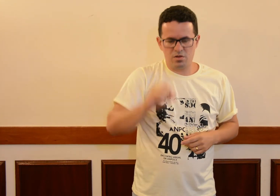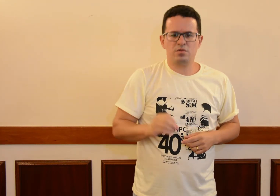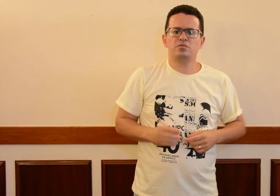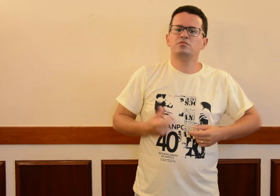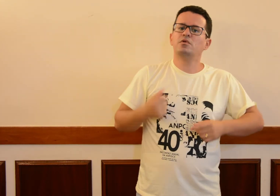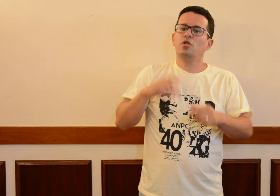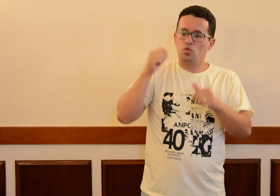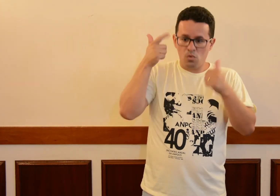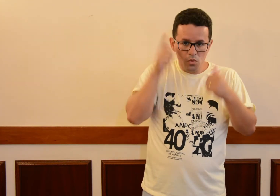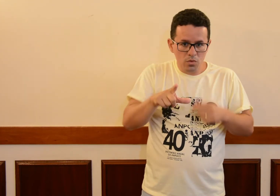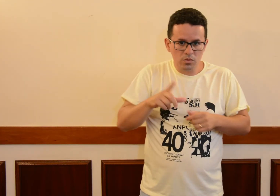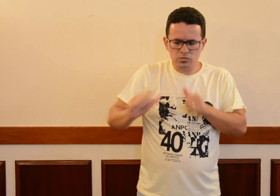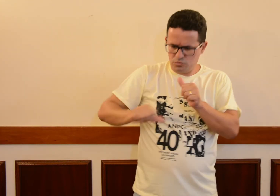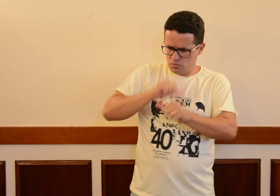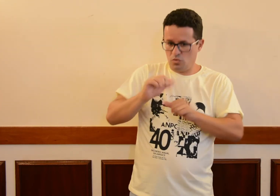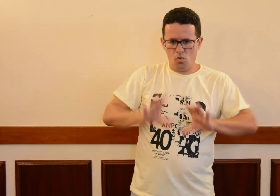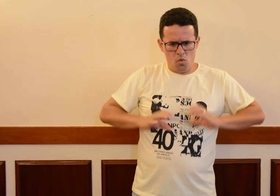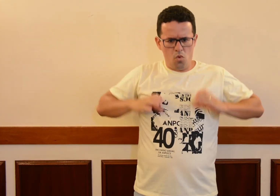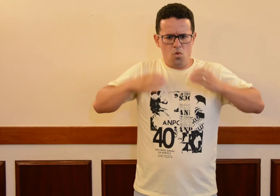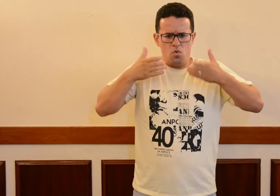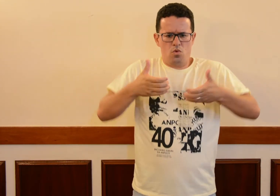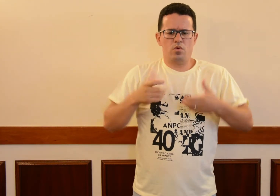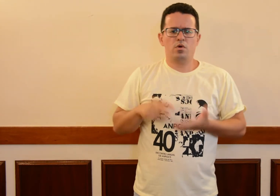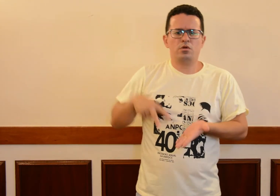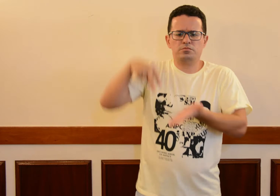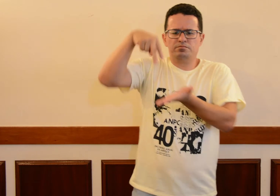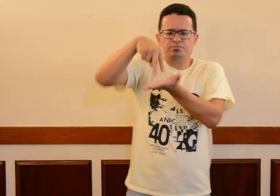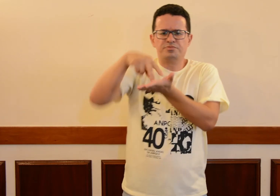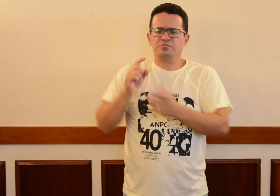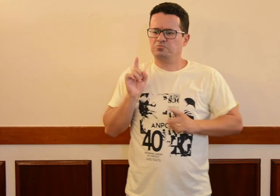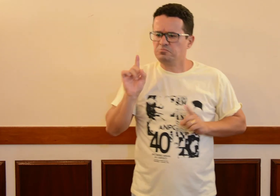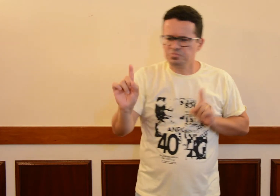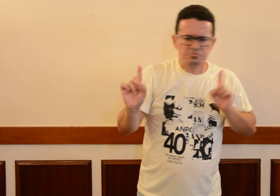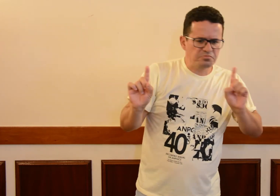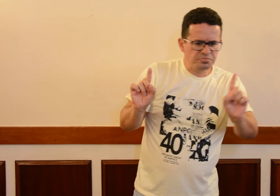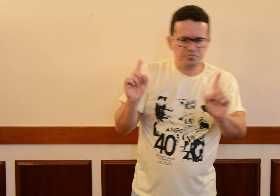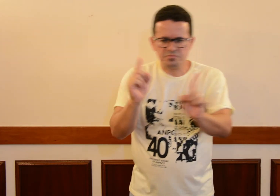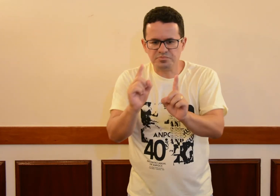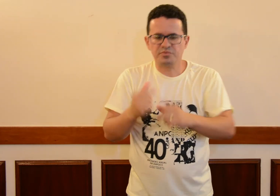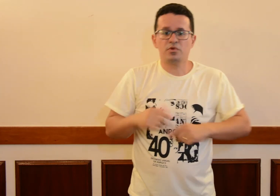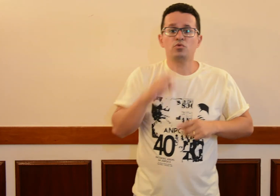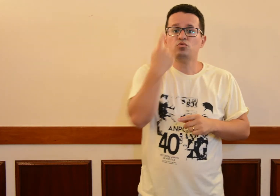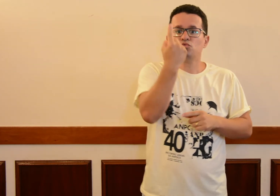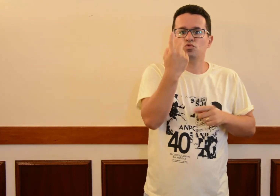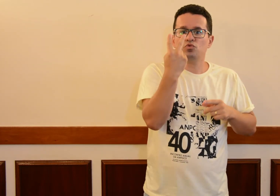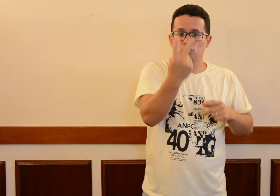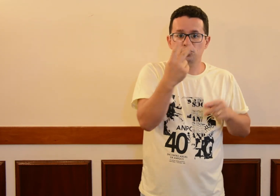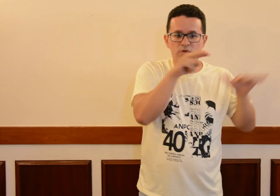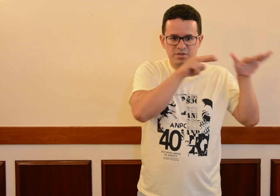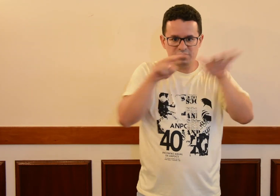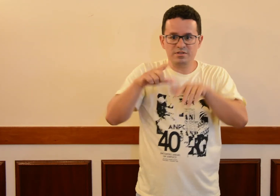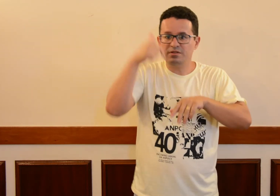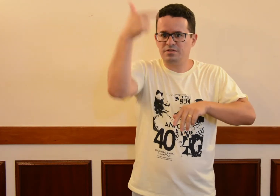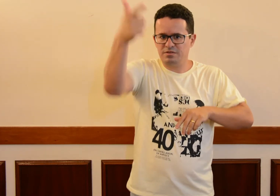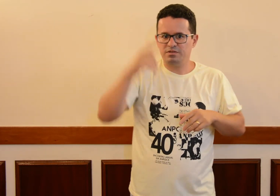pessoas, foi criando coragem de se pôr em evidência, como quando conseguiu, após 2 semanas, usar a sala repleta de colegas de trabalho para ir ao